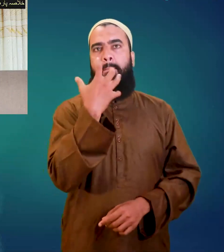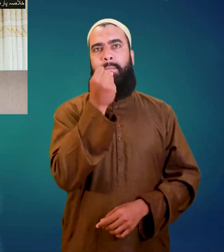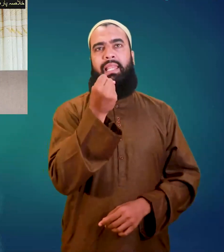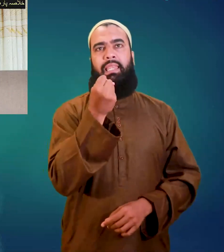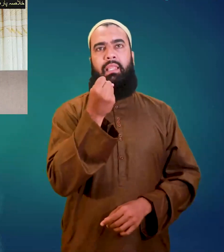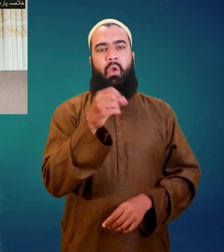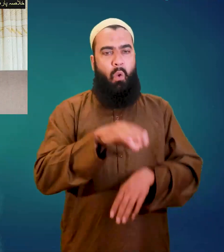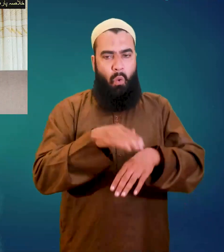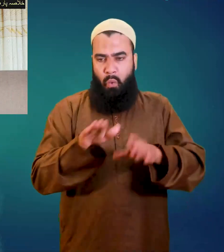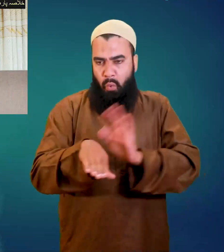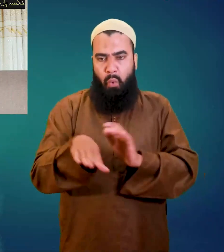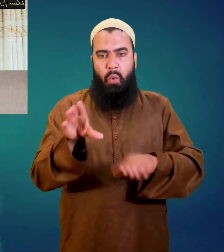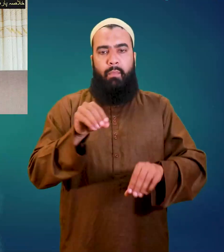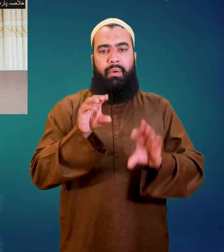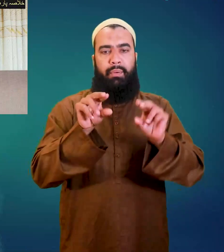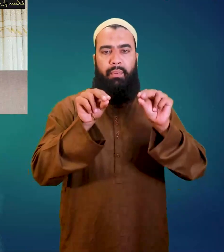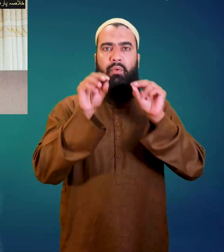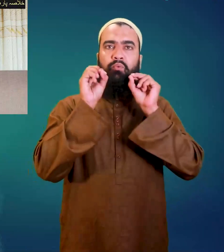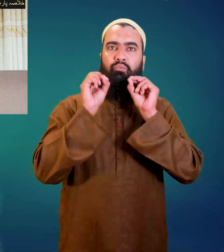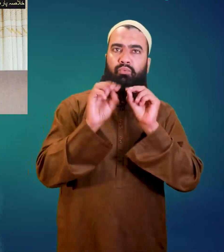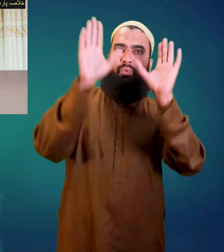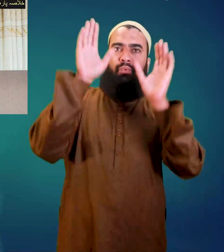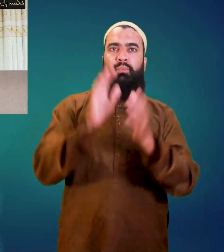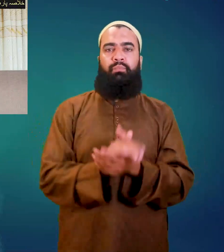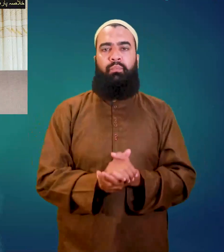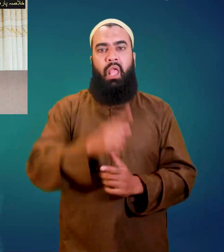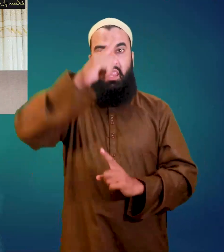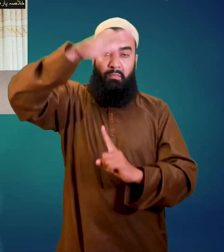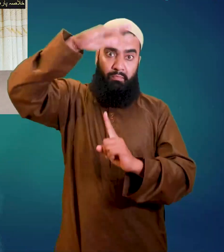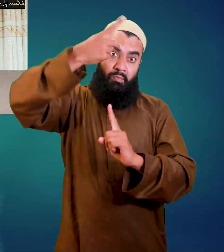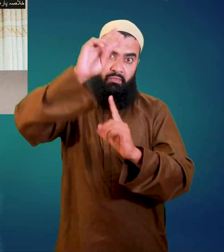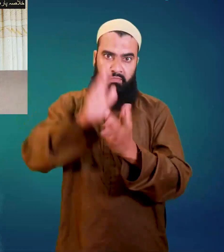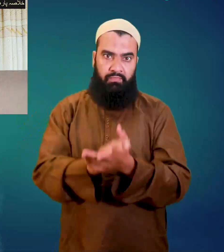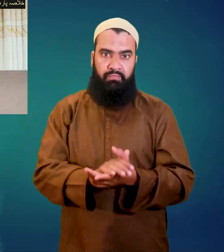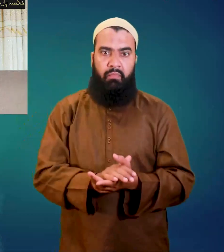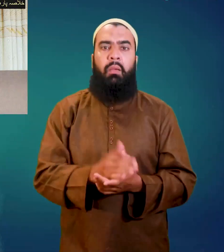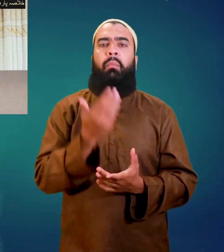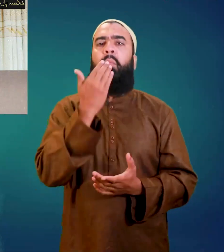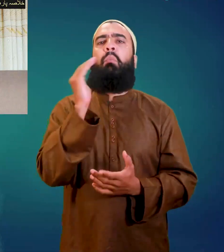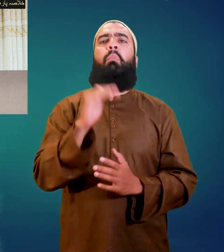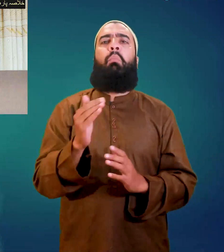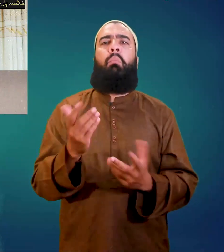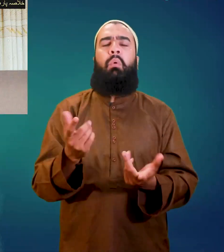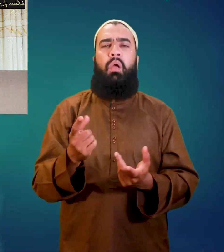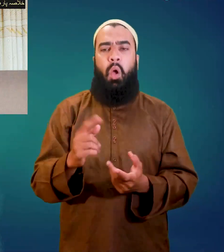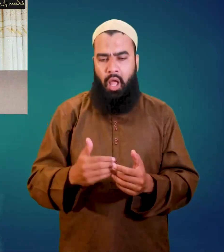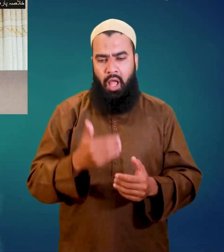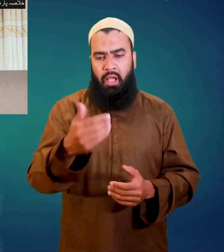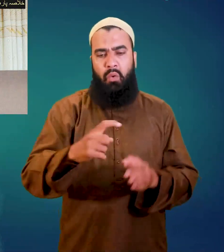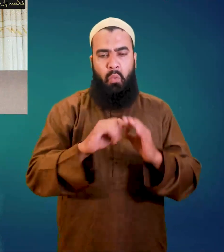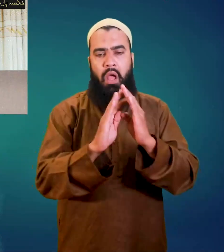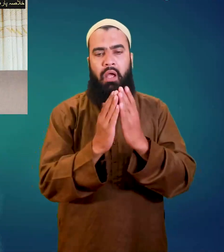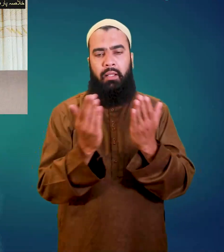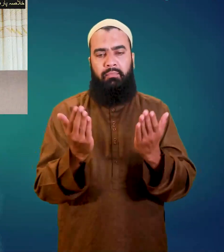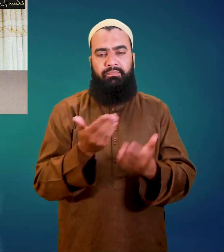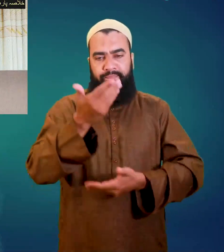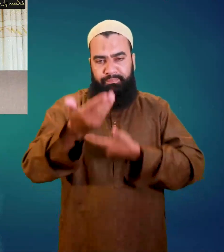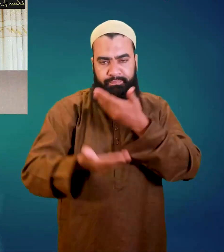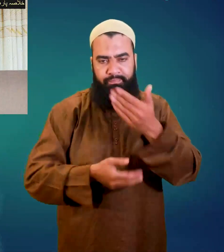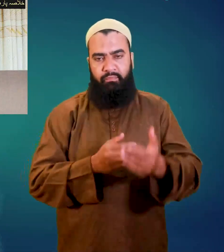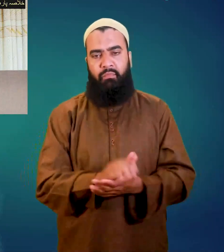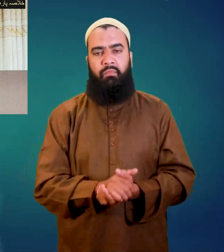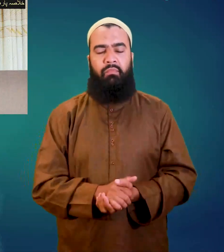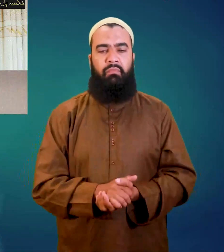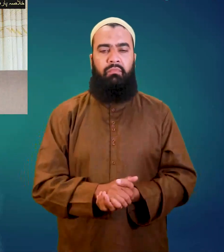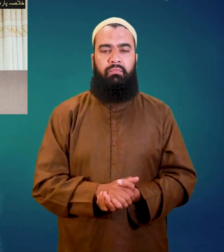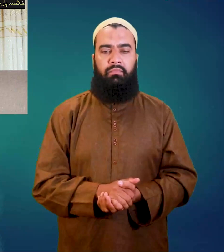کی قوت عطا فرما دے، جیسے ایک آیت میں آتا ہے انطقنا اللہ الذی انطق کل شیء،